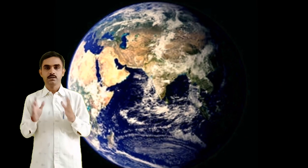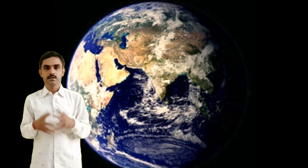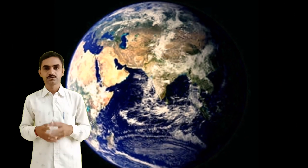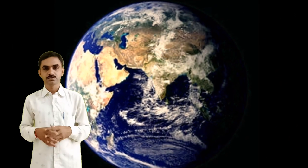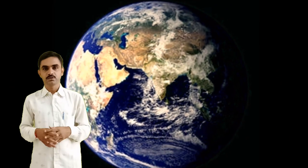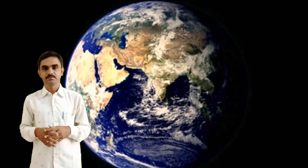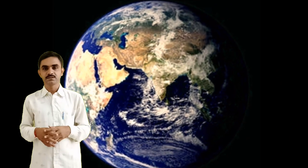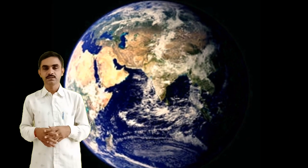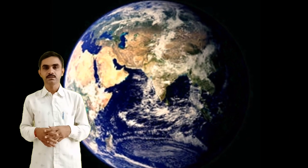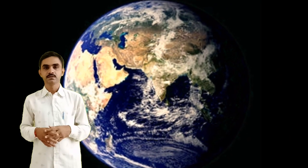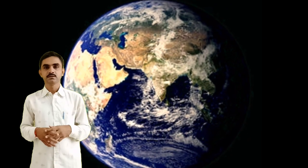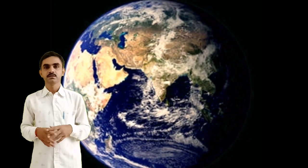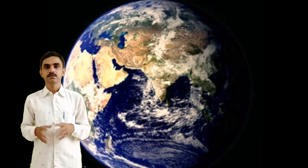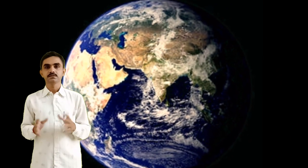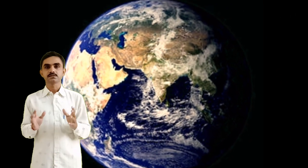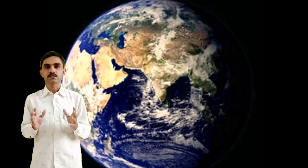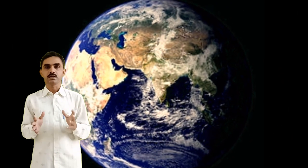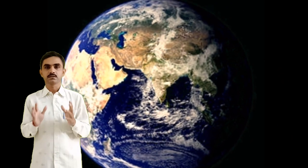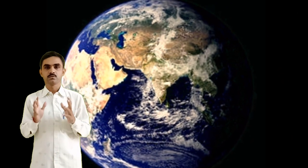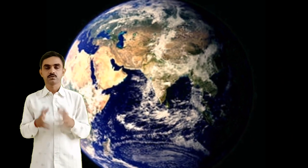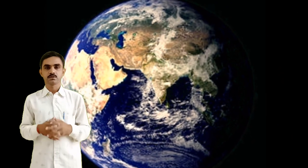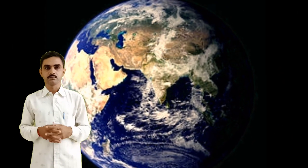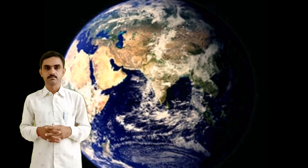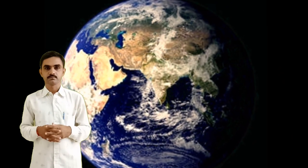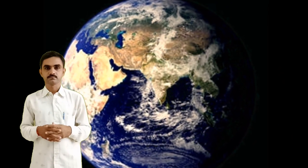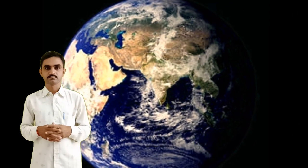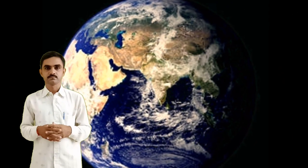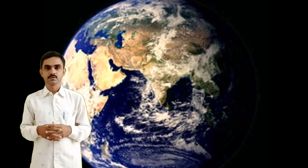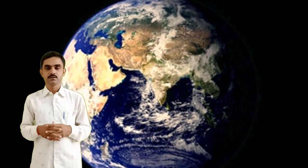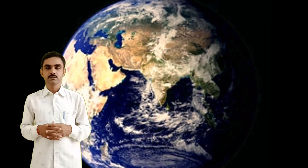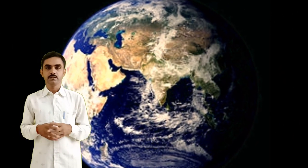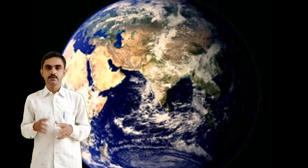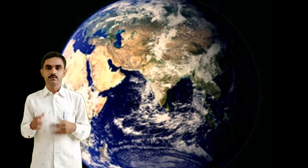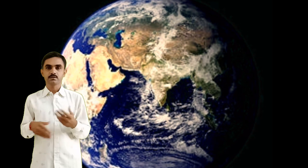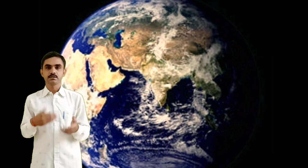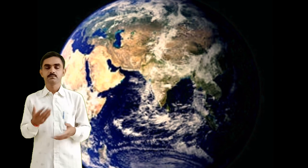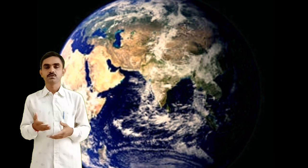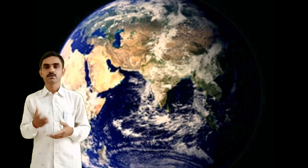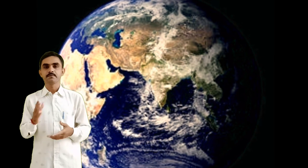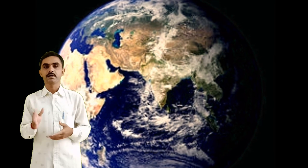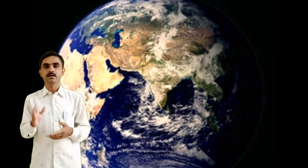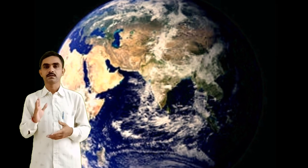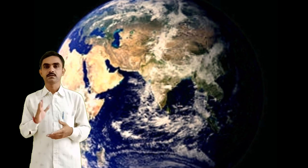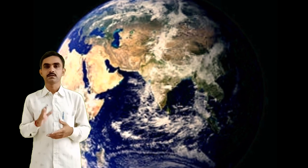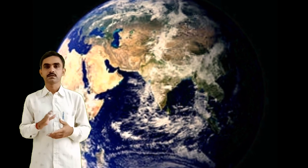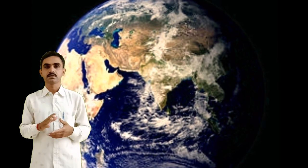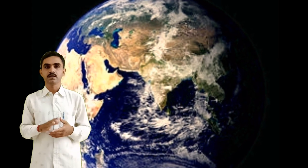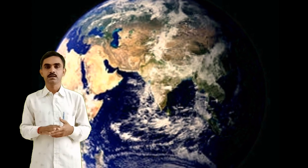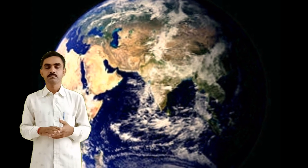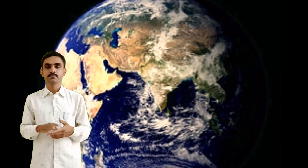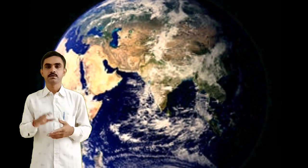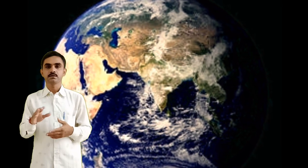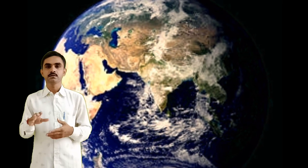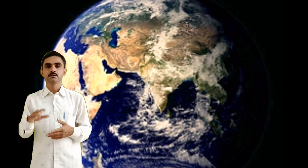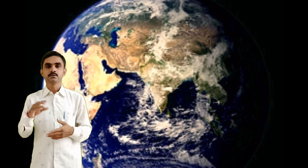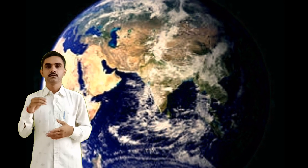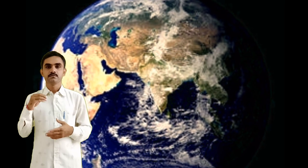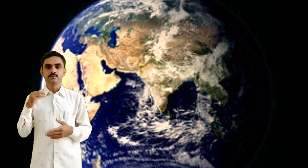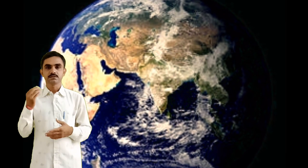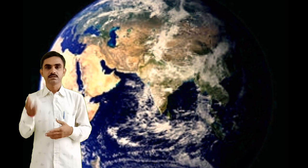હા આજો જવાબ છે 7મો ક્રમ। એનો અર્થ એમ થયો કે ભારત કરતા